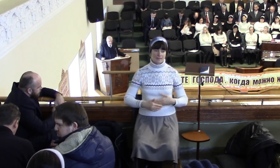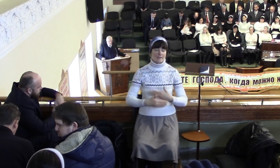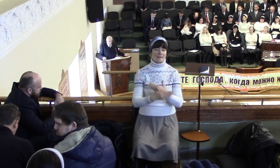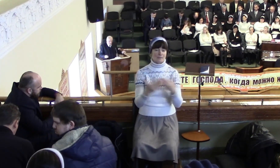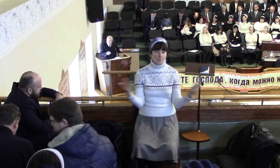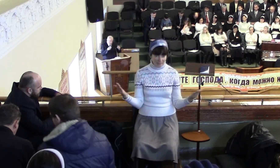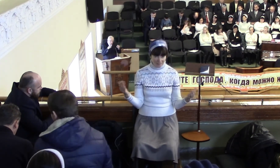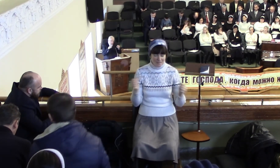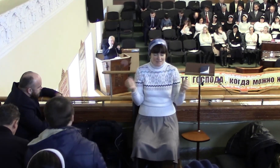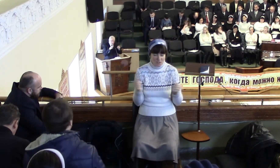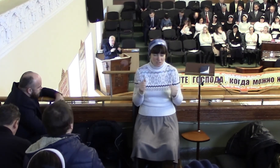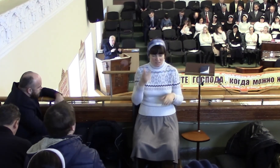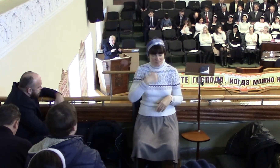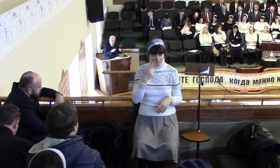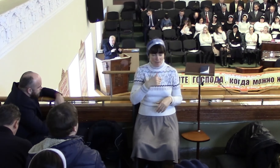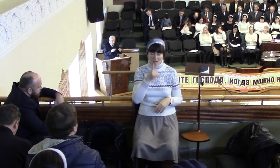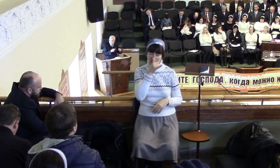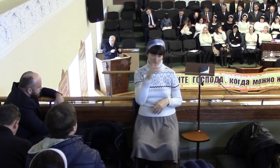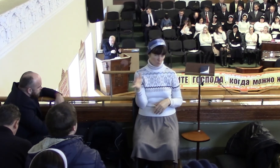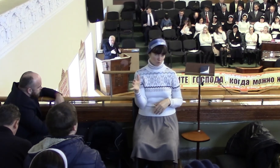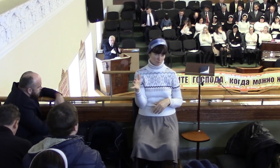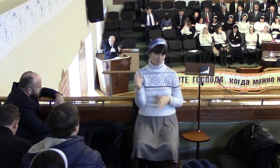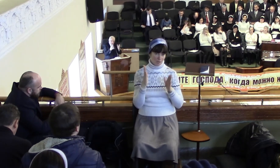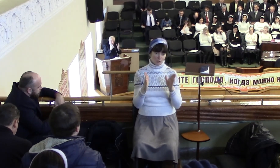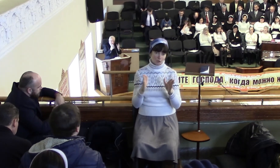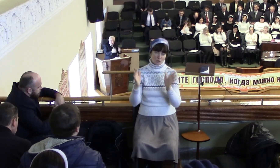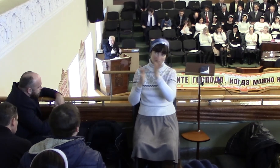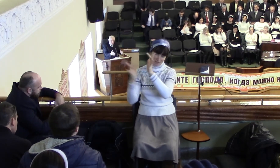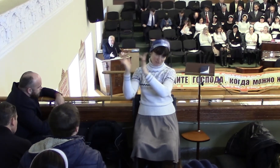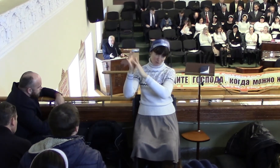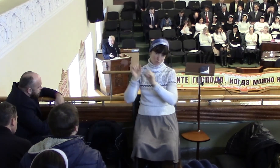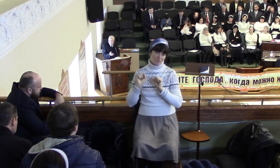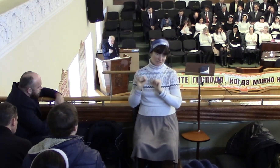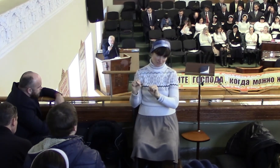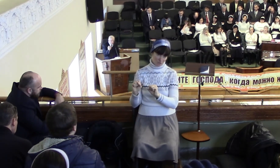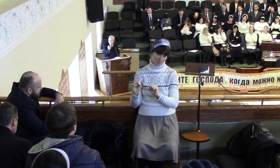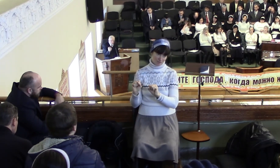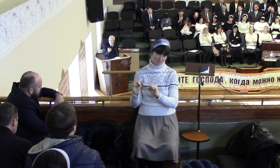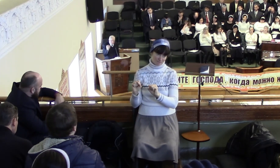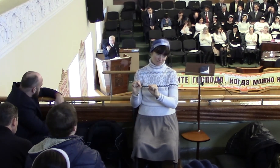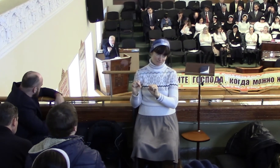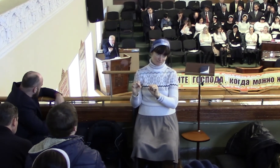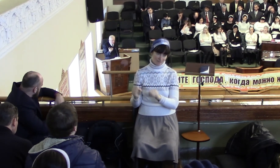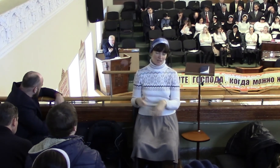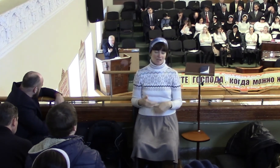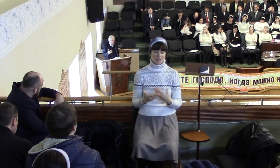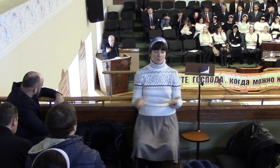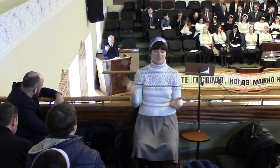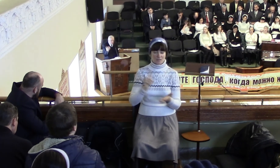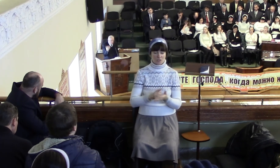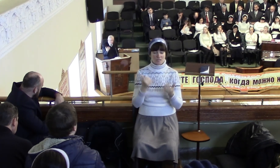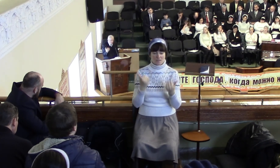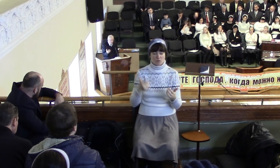можем. Мы должны сегодня на Голгофу. Мы должны сегодня быть на кресте. Мы должны сегодня понимать, где